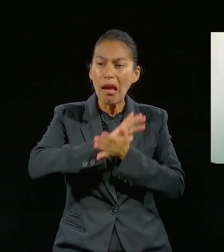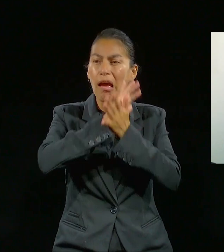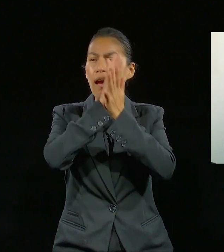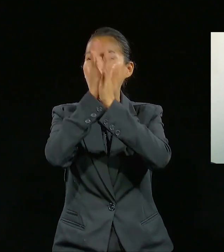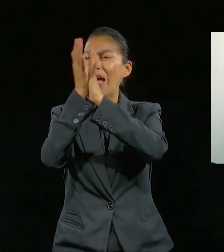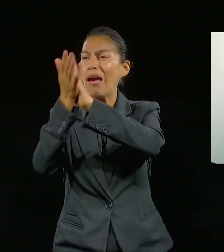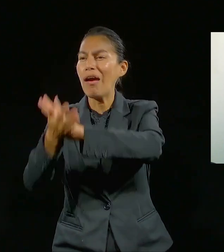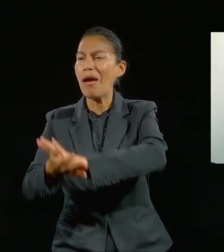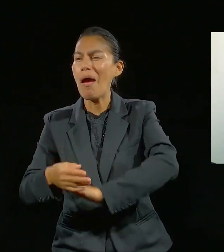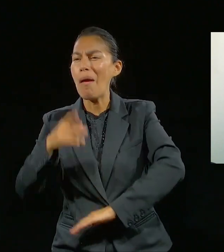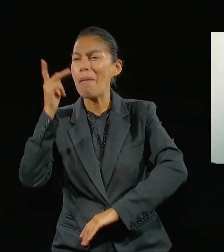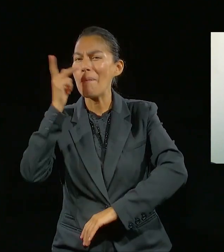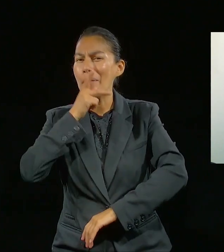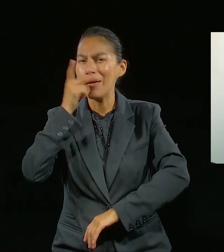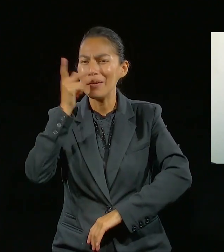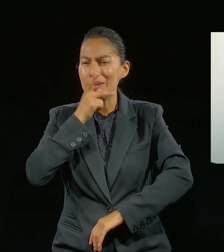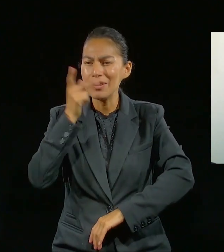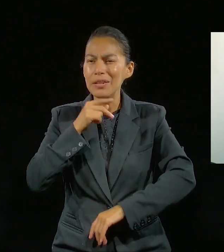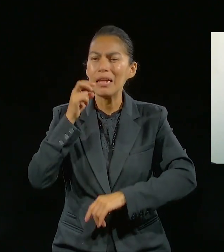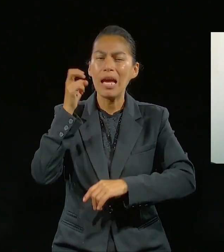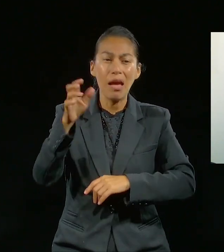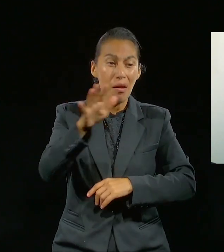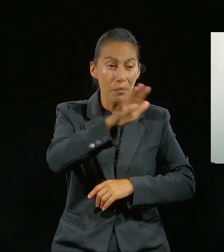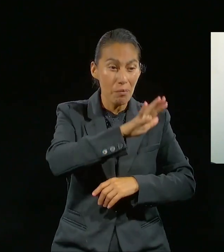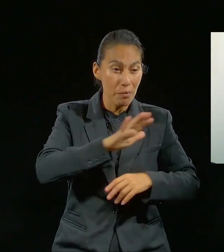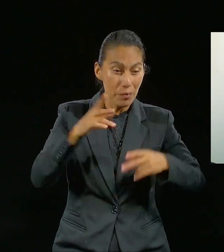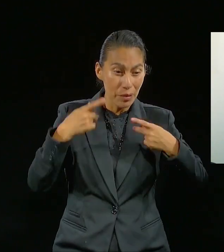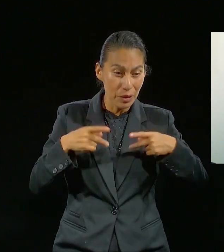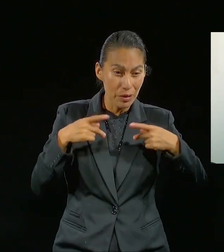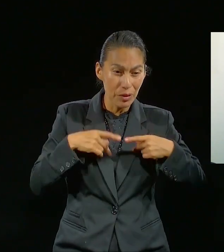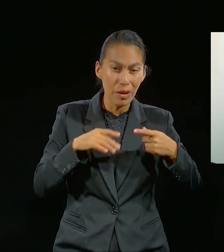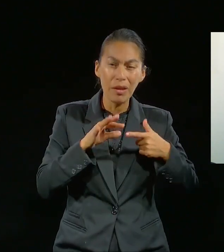esos pastores que van a guiar a su rebaño